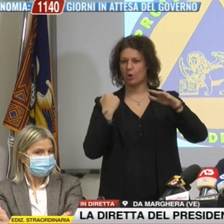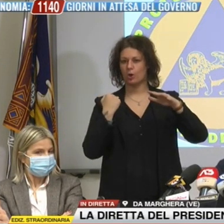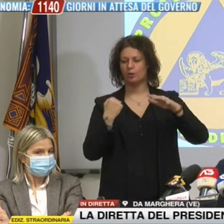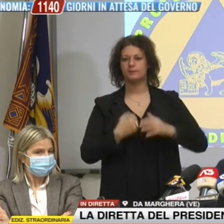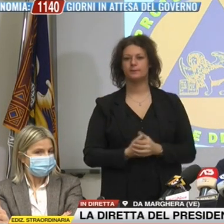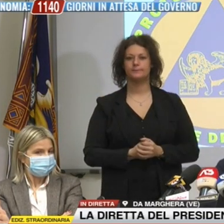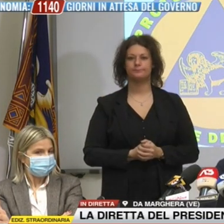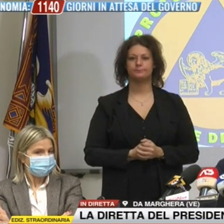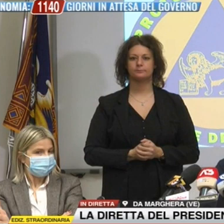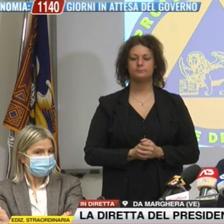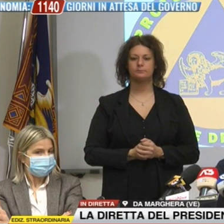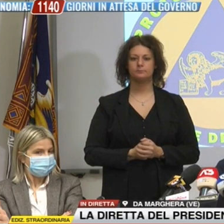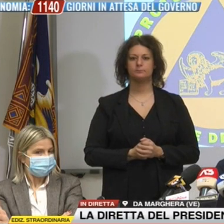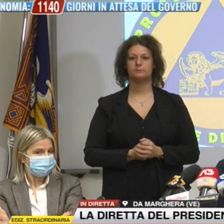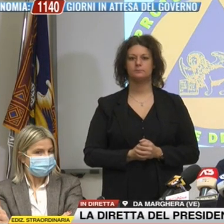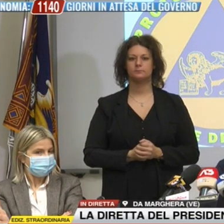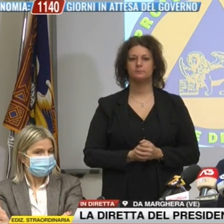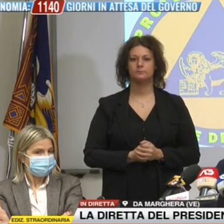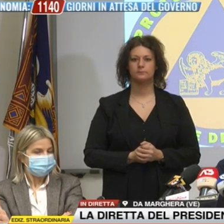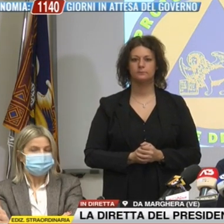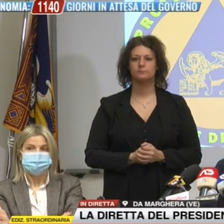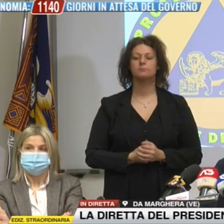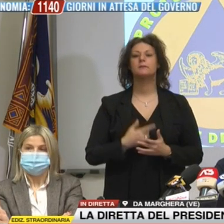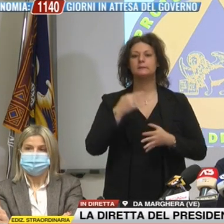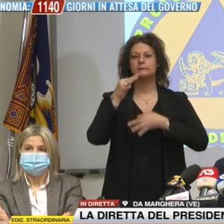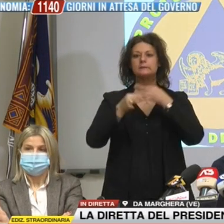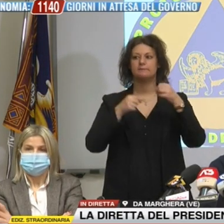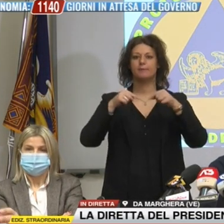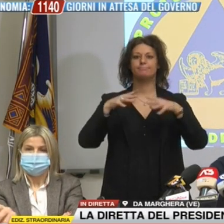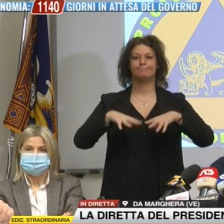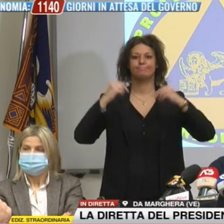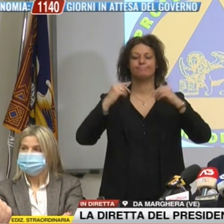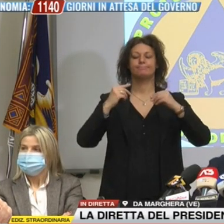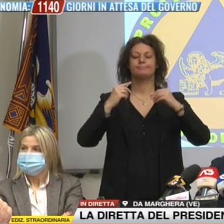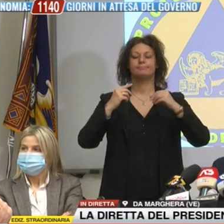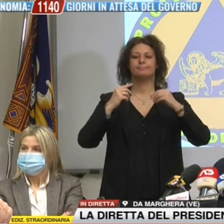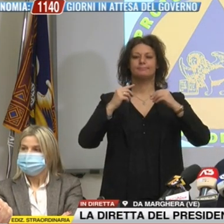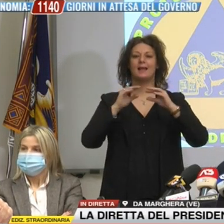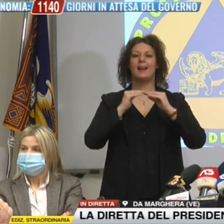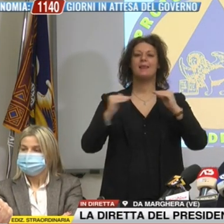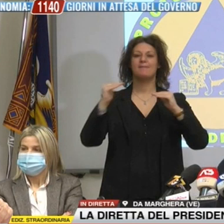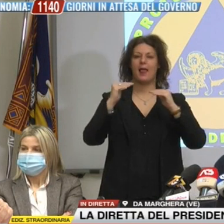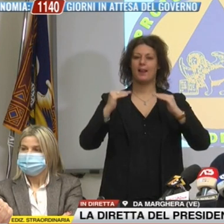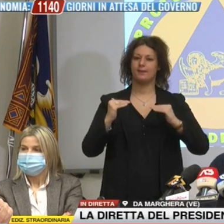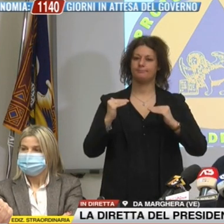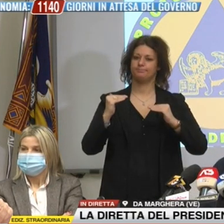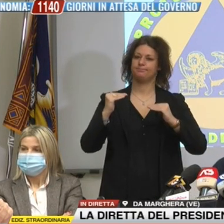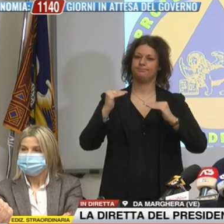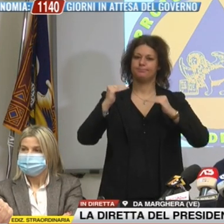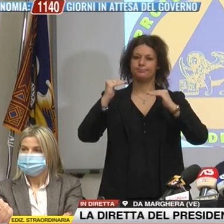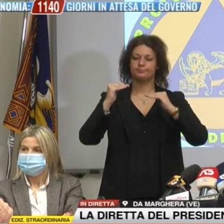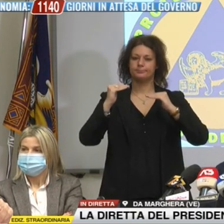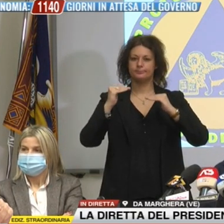anche come quota, nel senso che il limite della neve si sta alzando, come avevo detto nella giornata di ieri, e